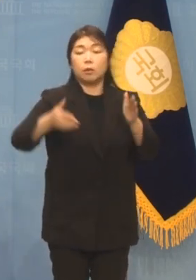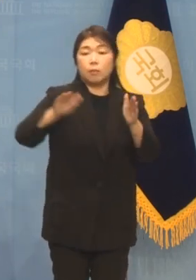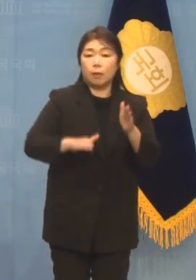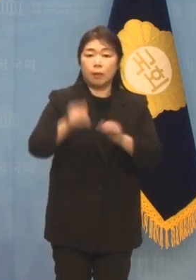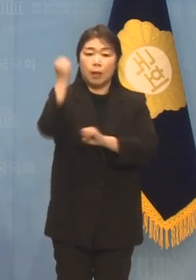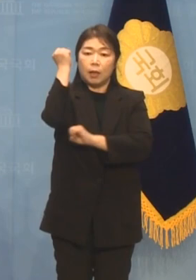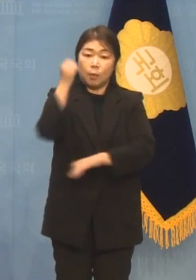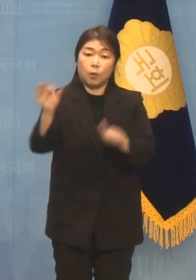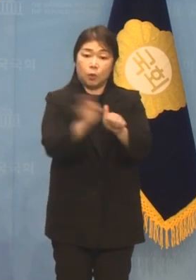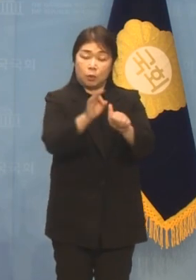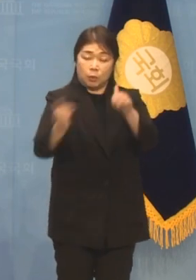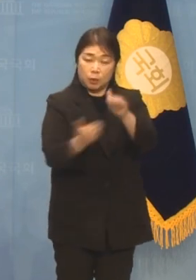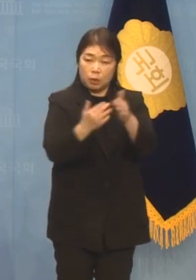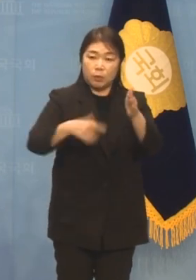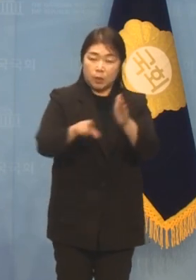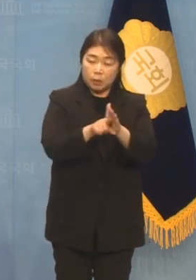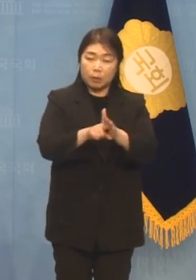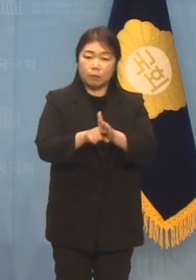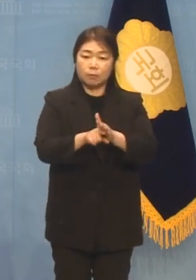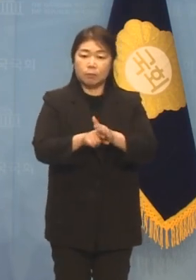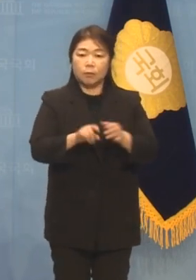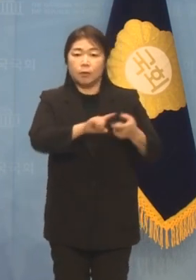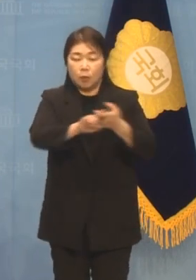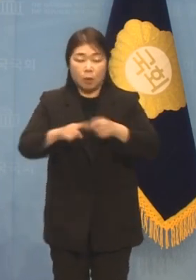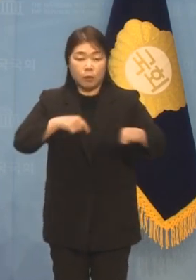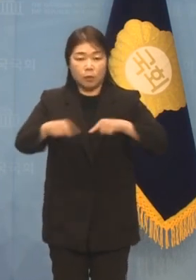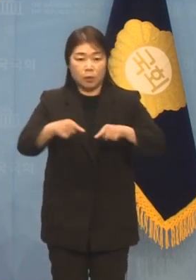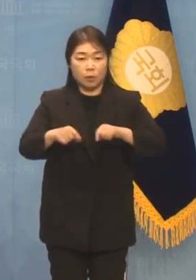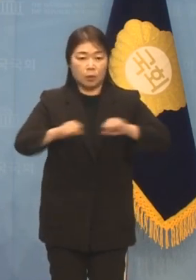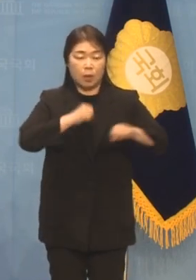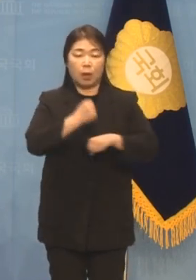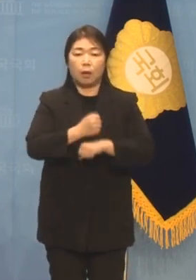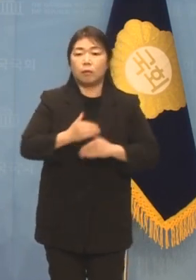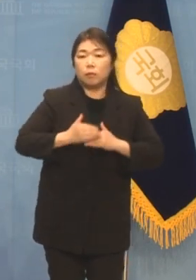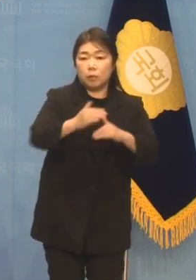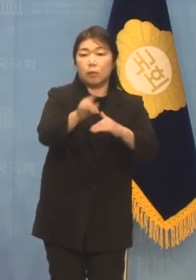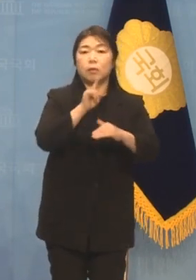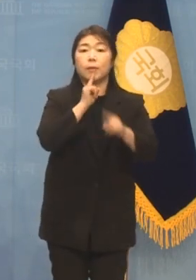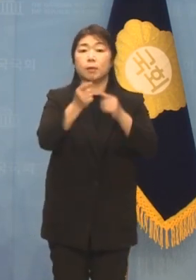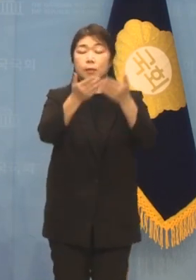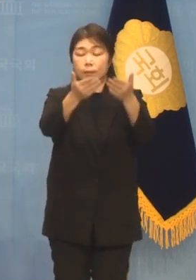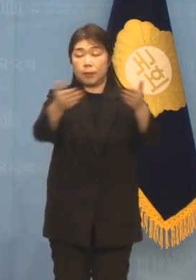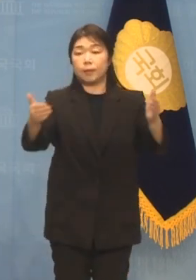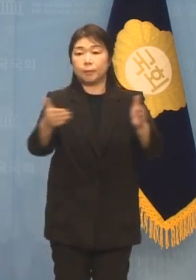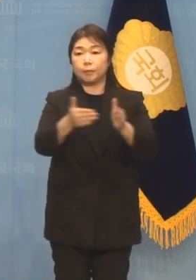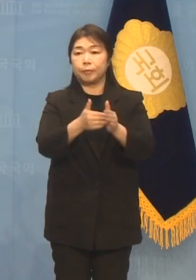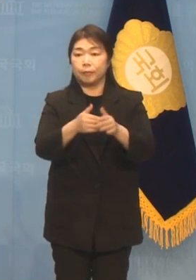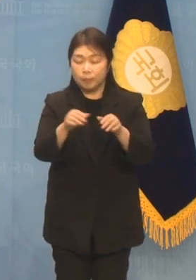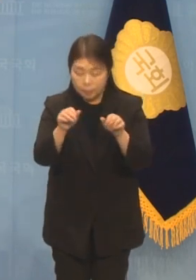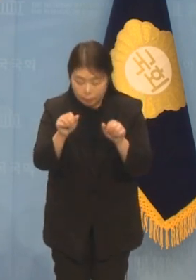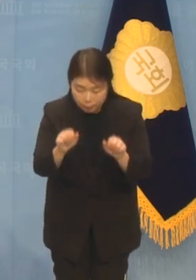담대한 연합정치를 이어갈 것을 국민께 다시 한번 약속드립니다. 이상입니다.